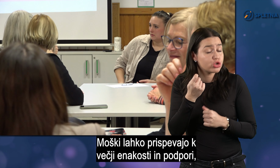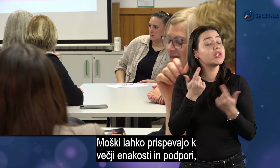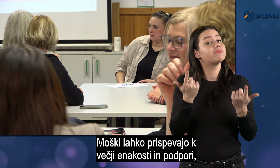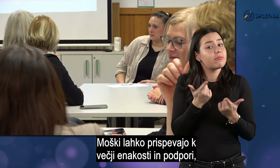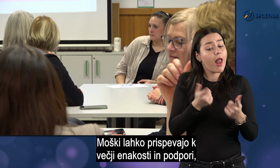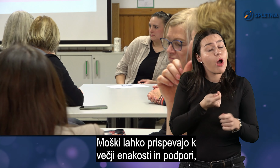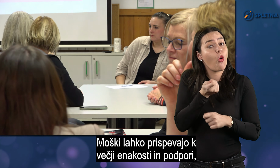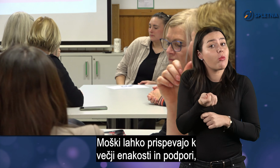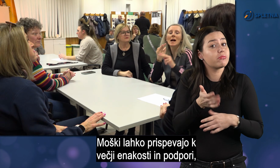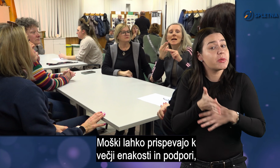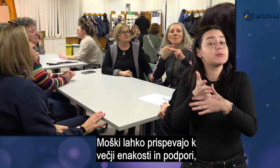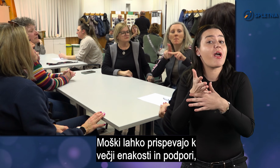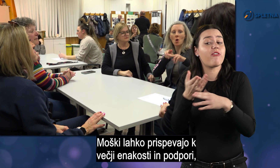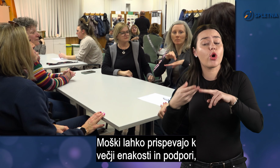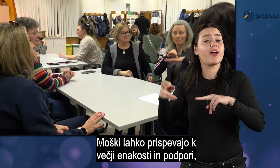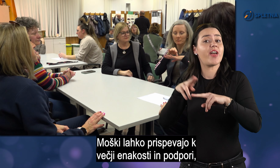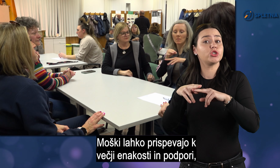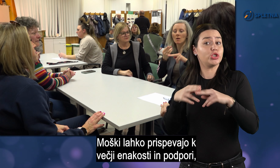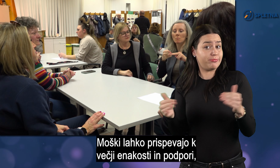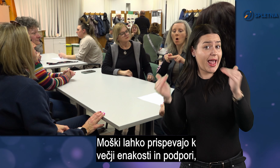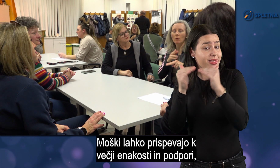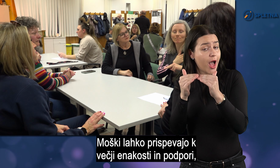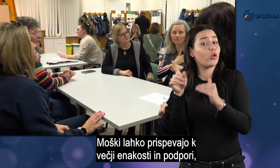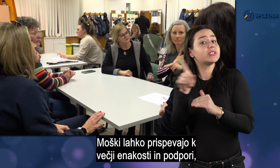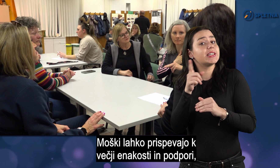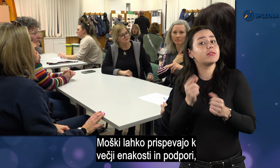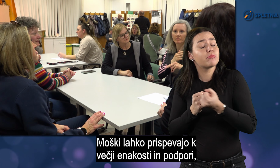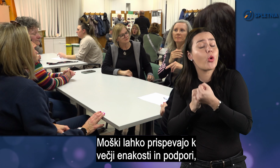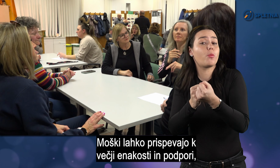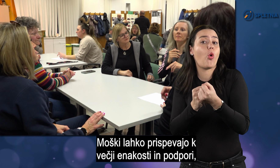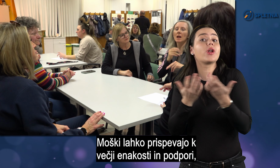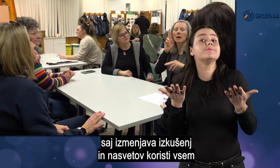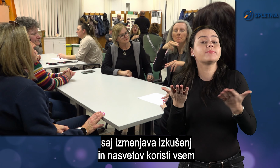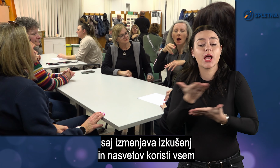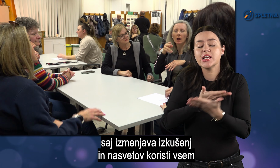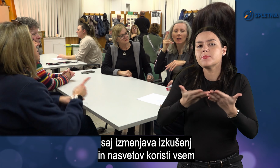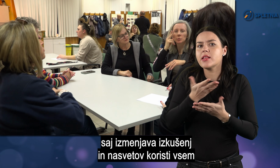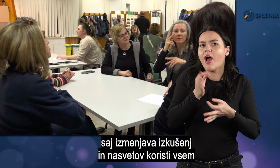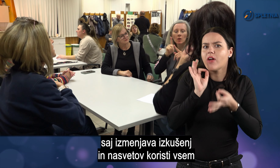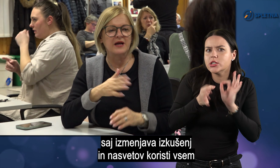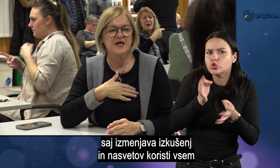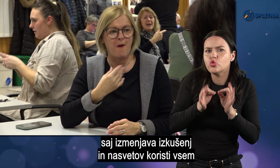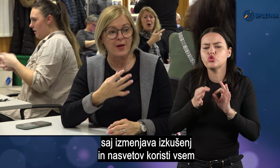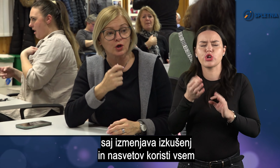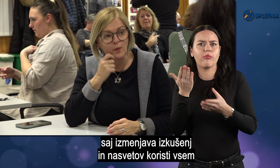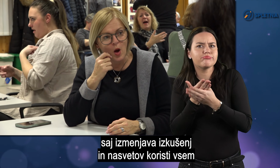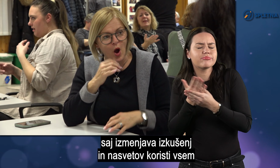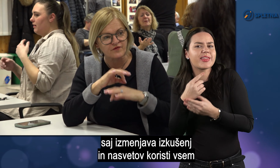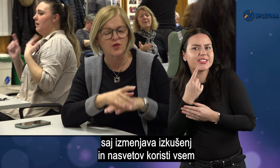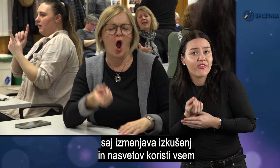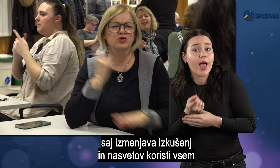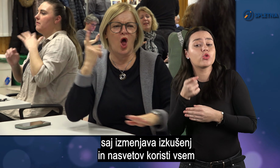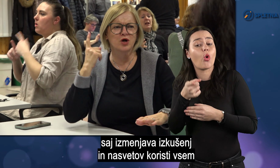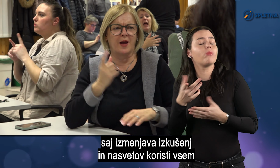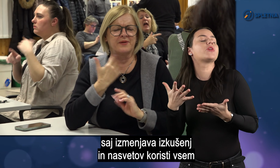Moški lahko prispevajo k večji enakosti in podpori, saj izmenjava izkušenj in nasvetov koristi vsem ter krepi povezovanje med